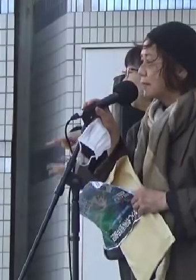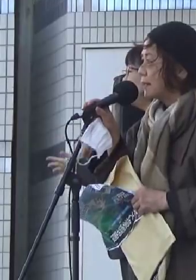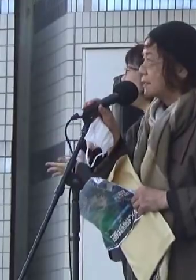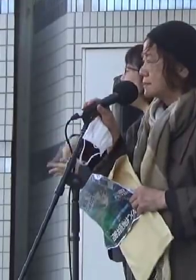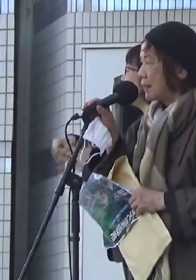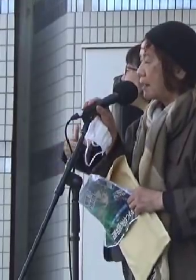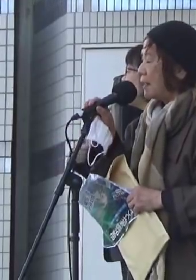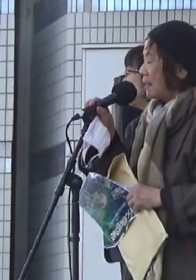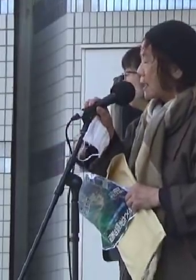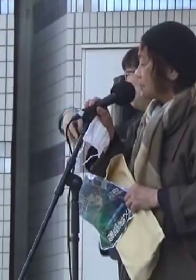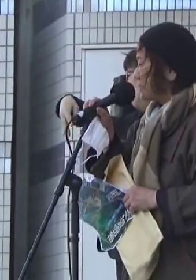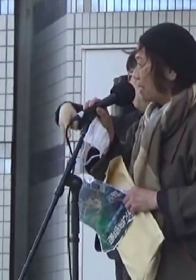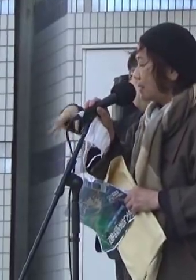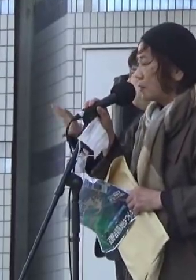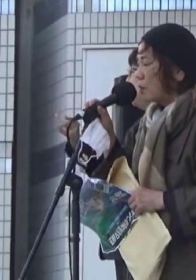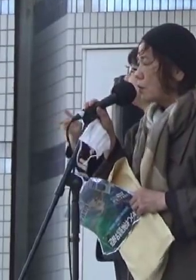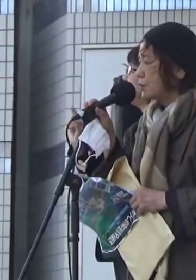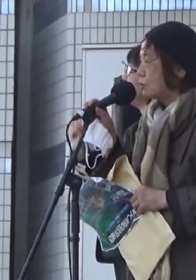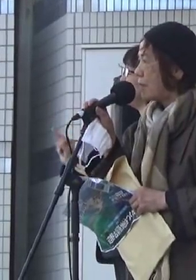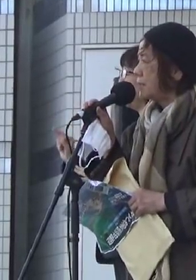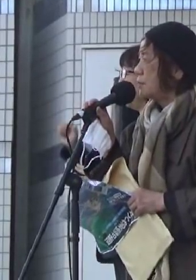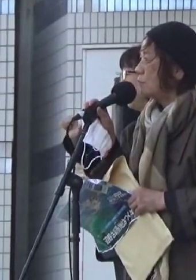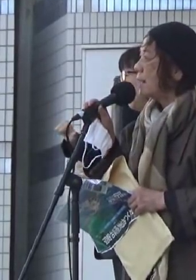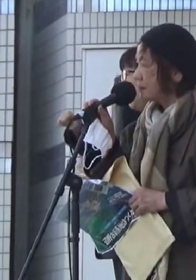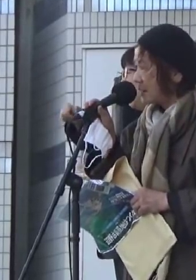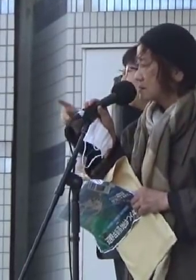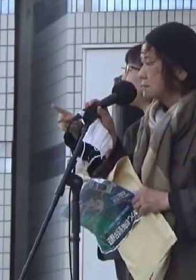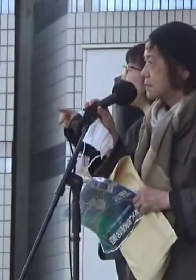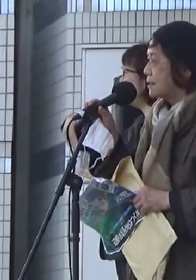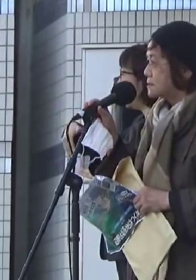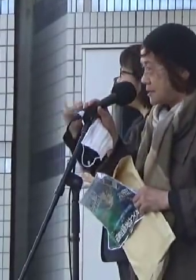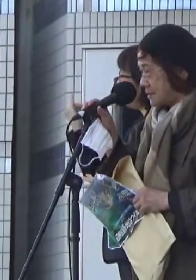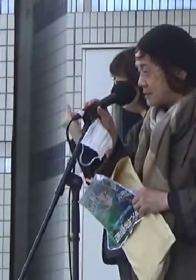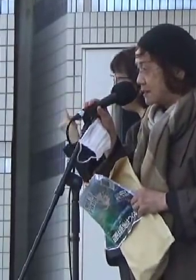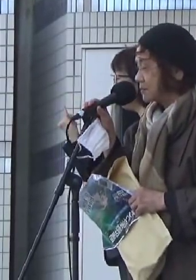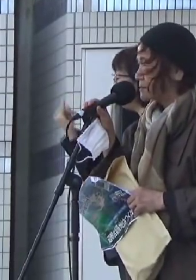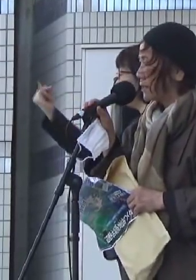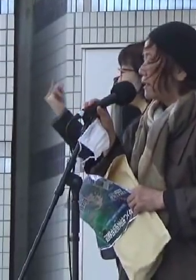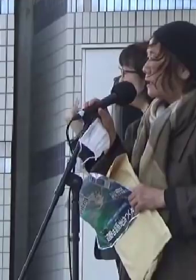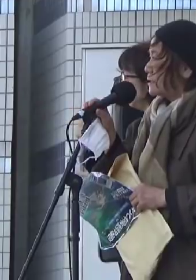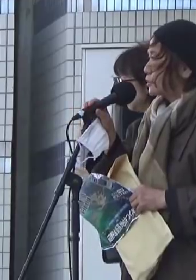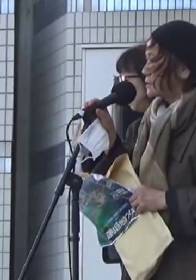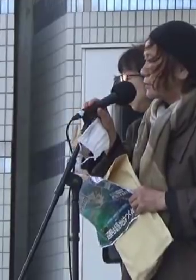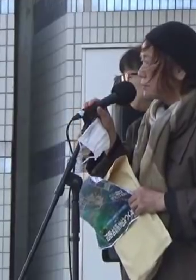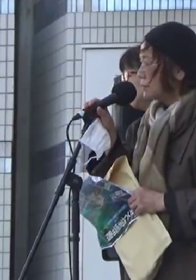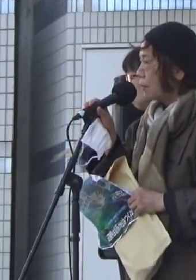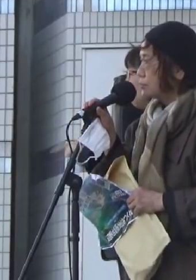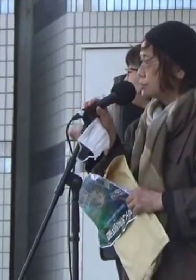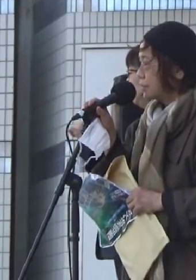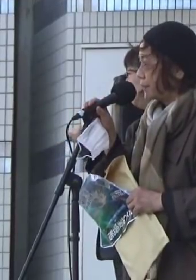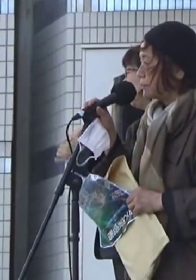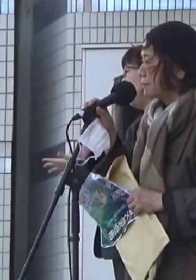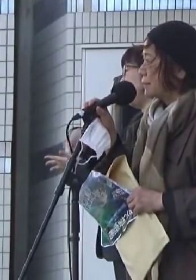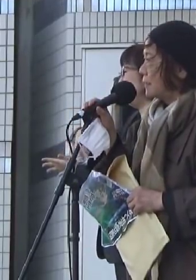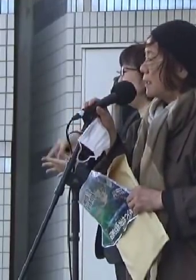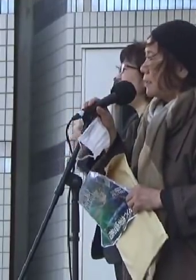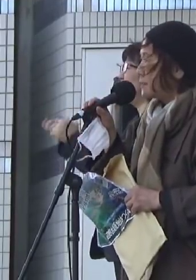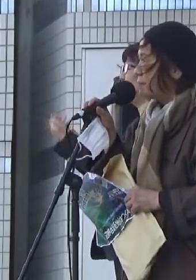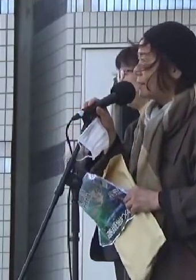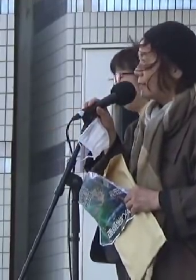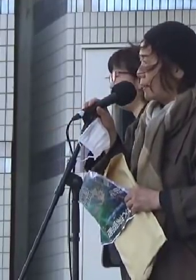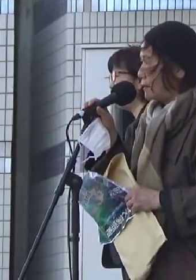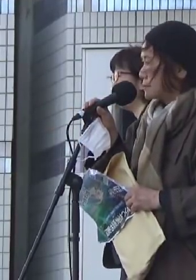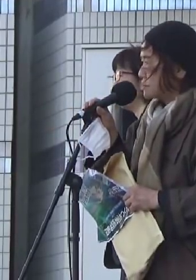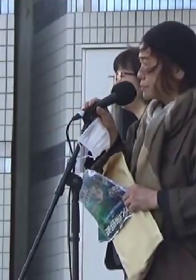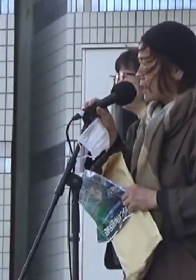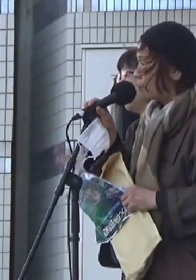んという方が来て官邸前で抗議の舞を舞います。ぜひいらしてください。そして夜の集会のために